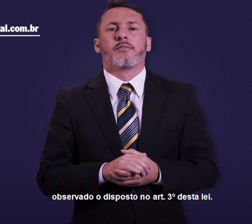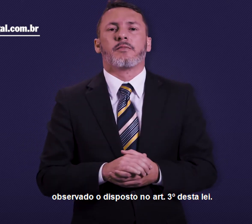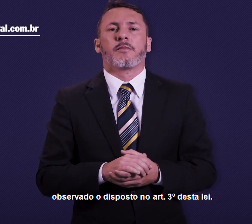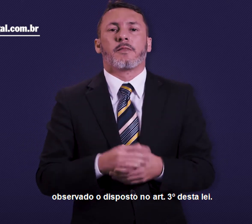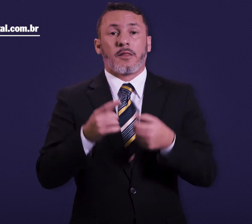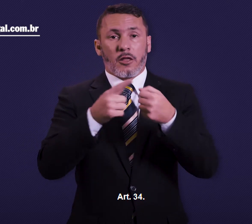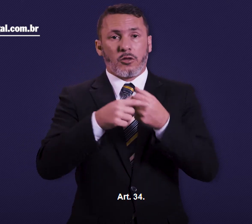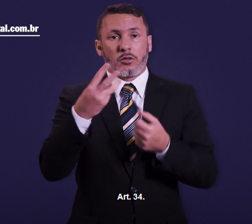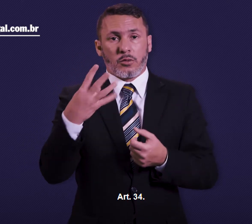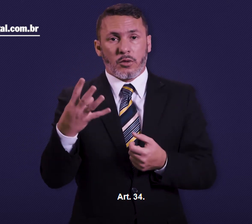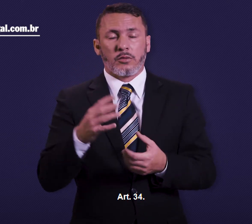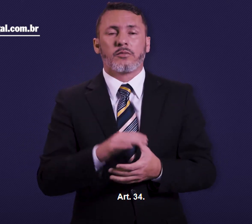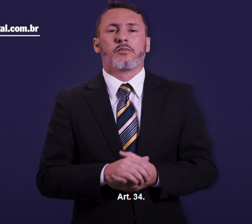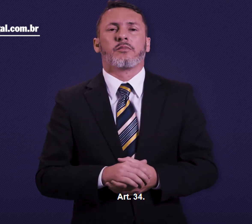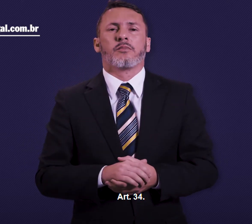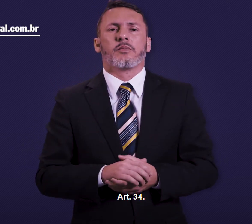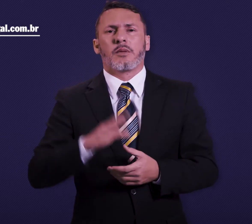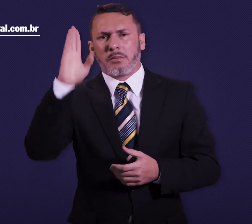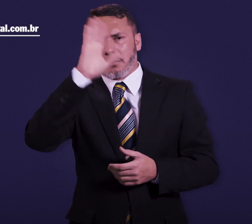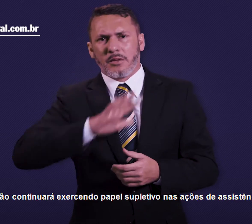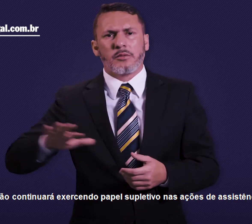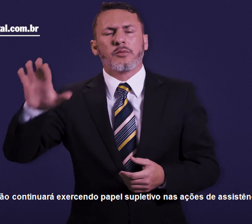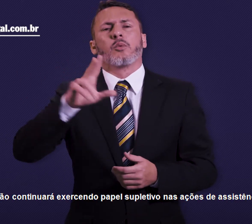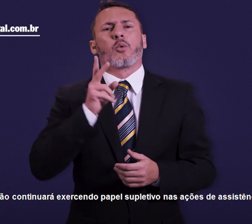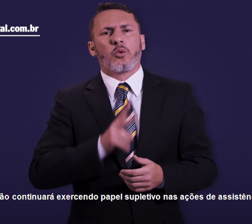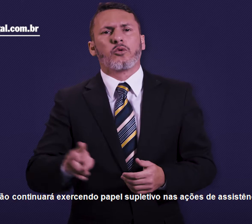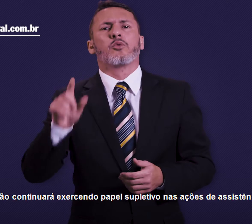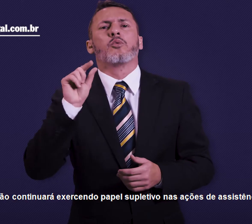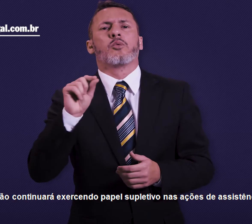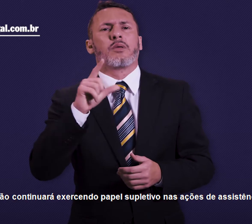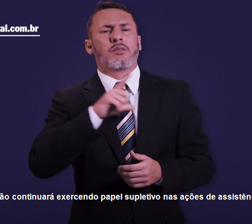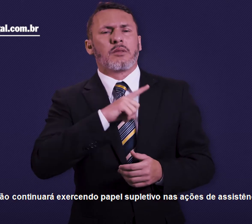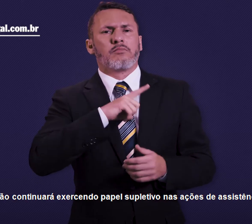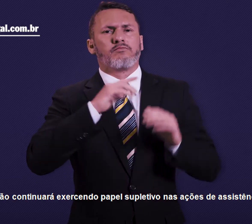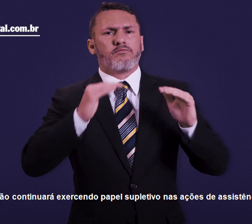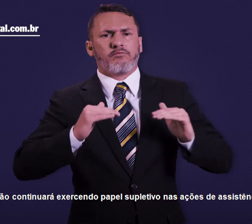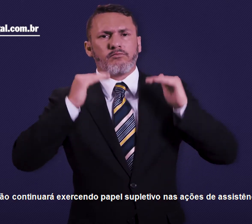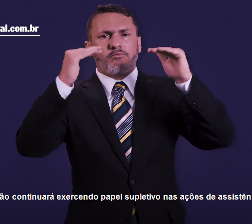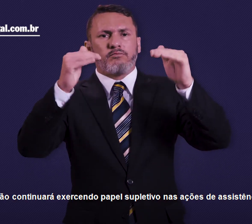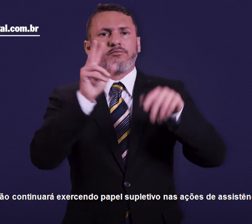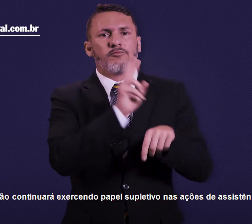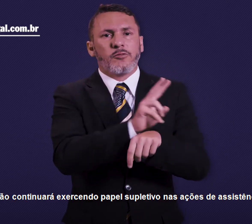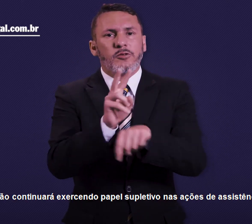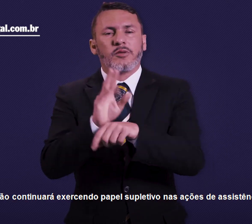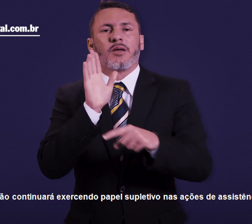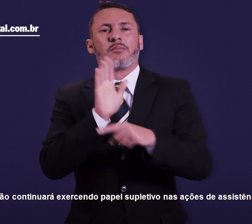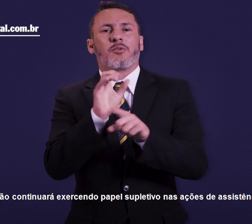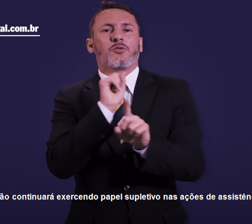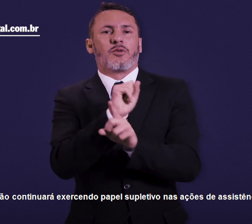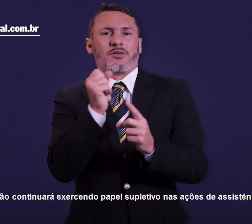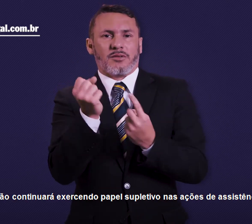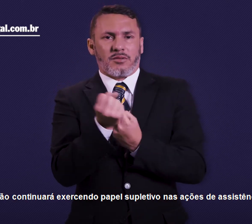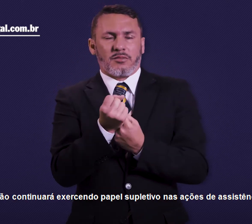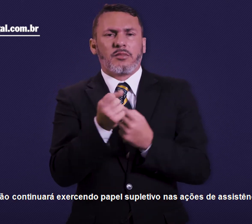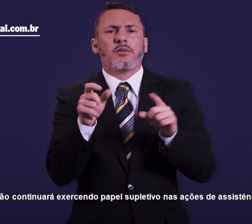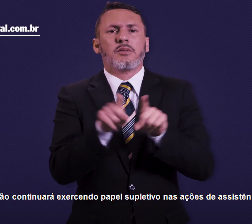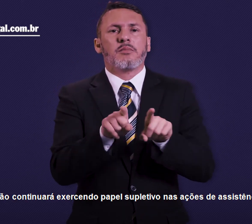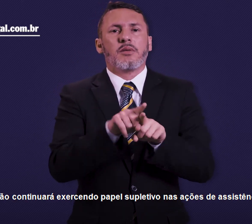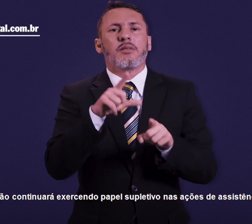lei. Artigo 34. A União continuará exercendo papel supletivo nas ações de assistência social